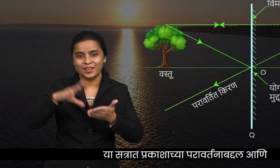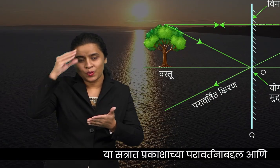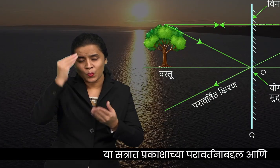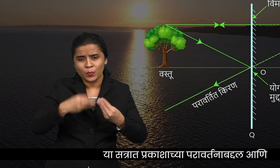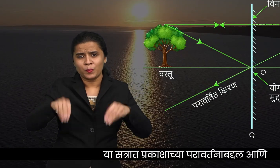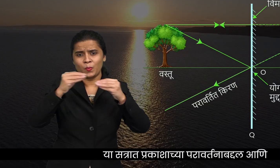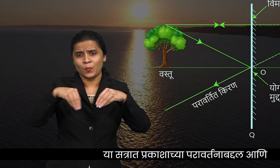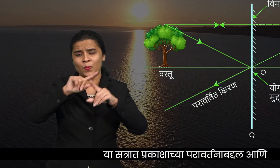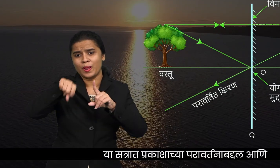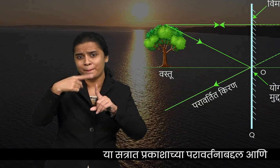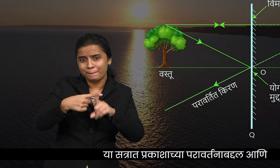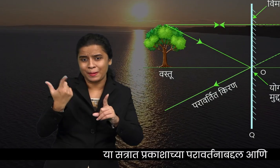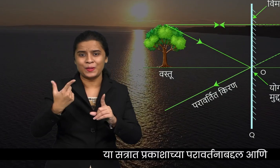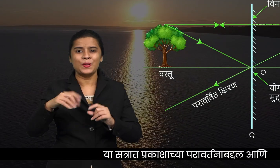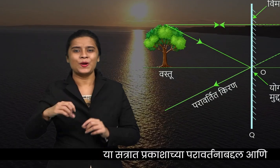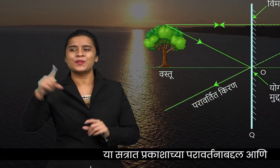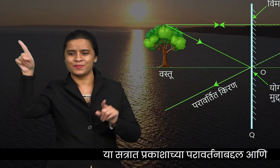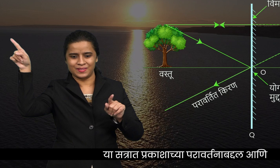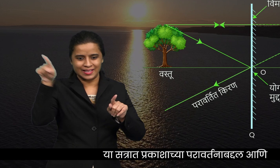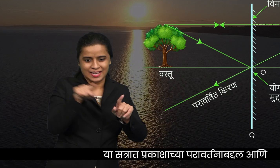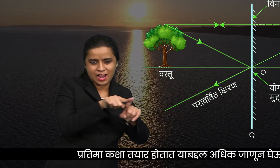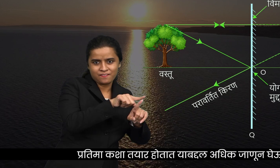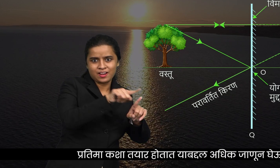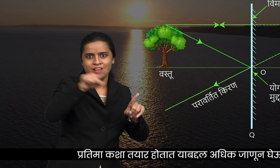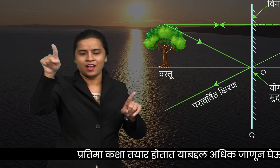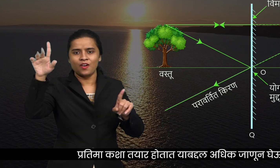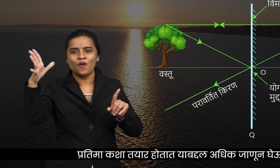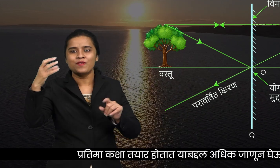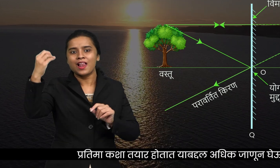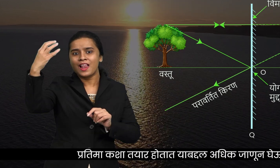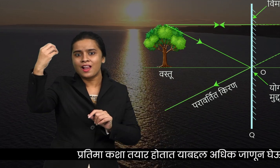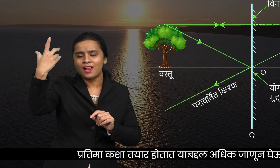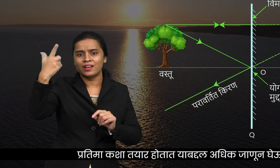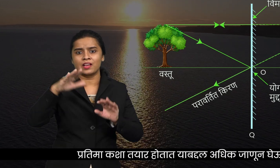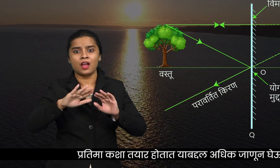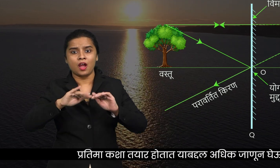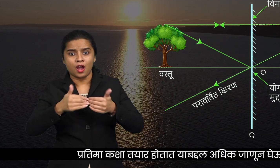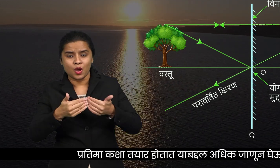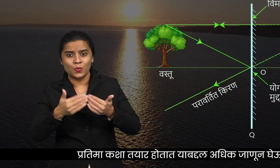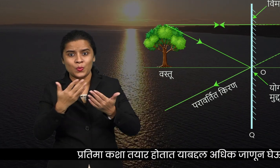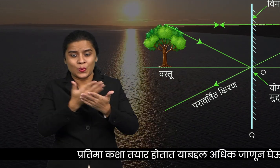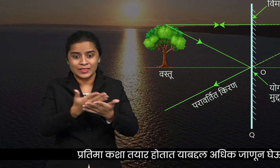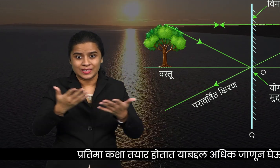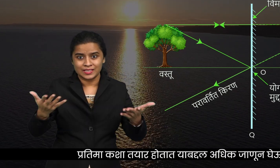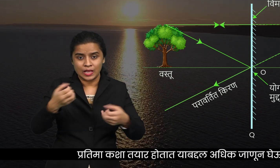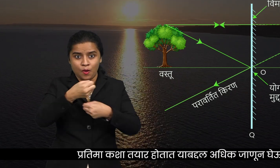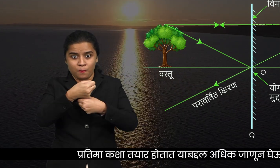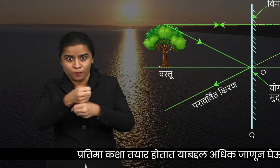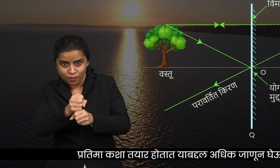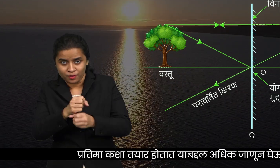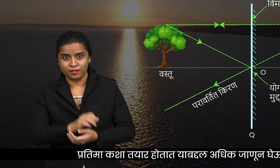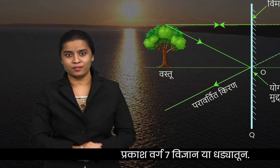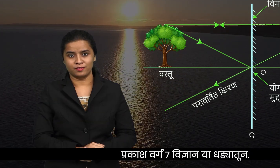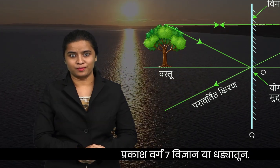या सत्रात प्रकाशाच्या परावर्तनाबद्दल आणि प्रतिमा कशा तयार होतात याबद्दल अधिक जाणून